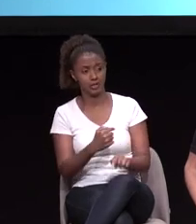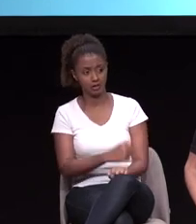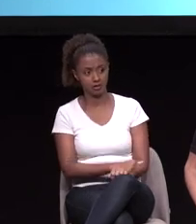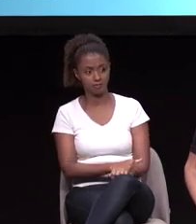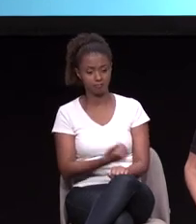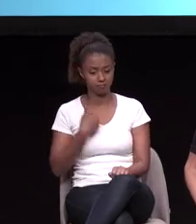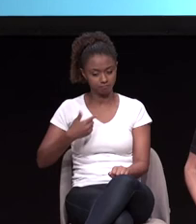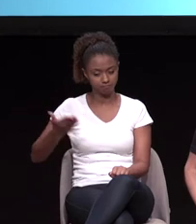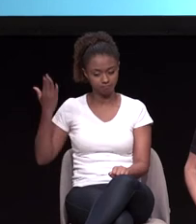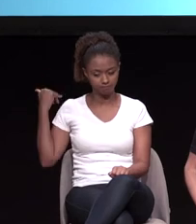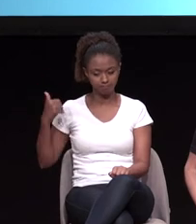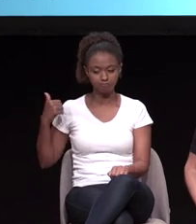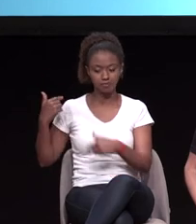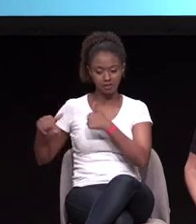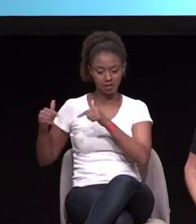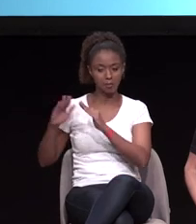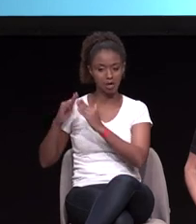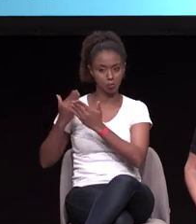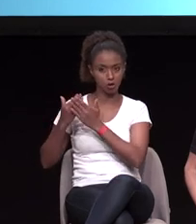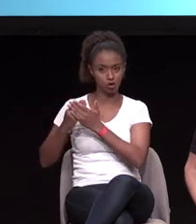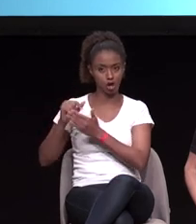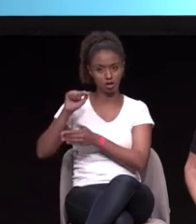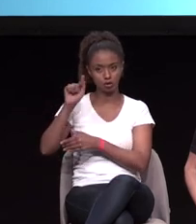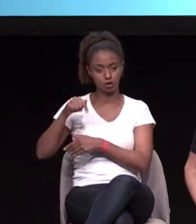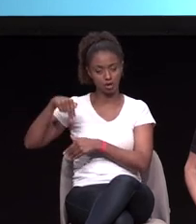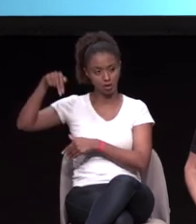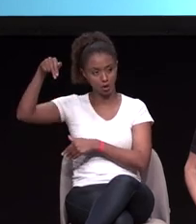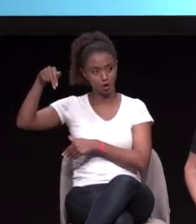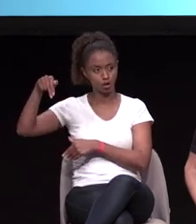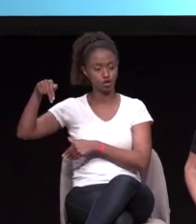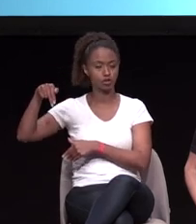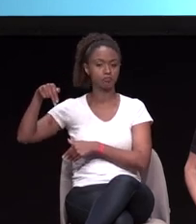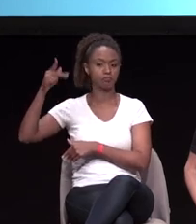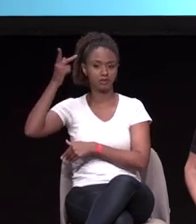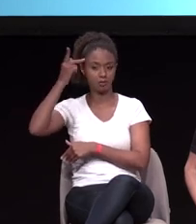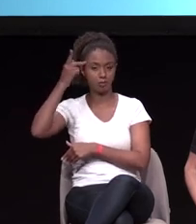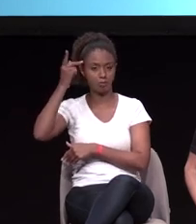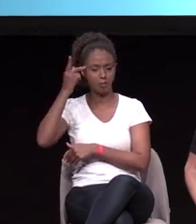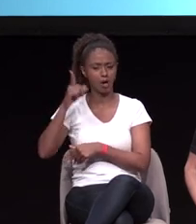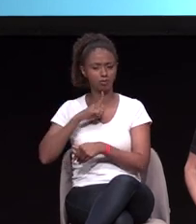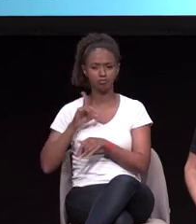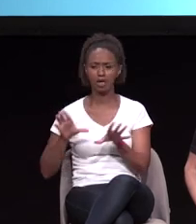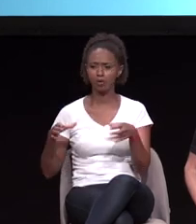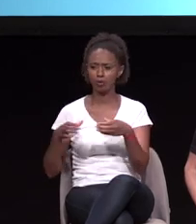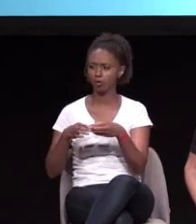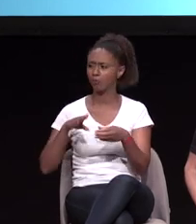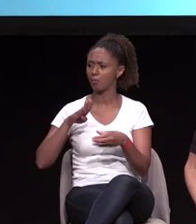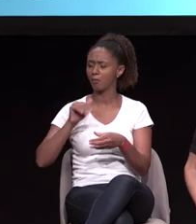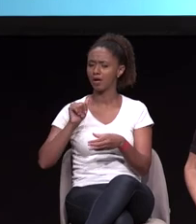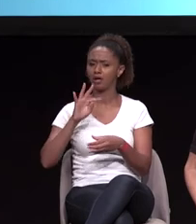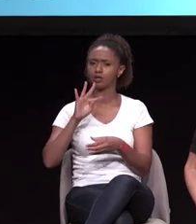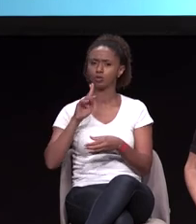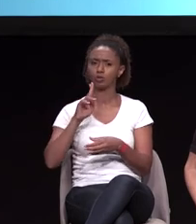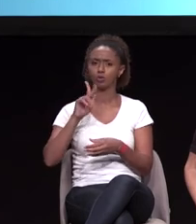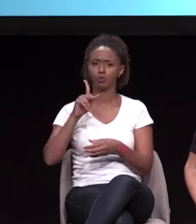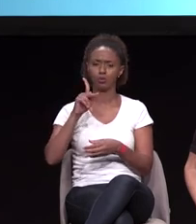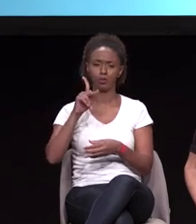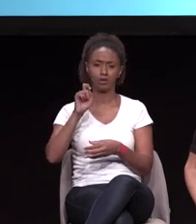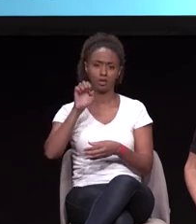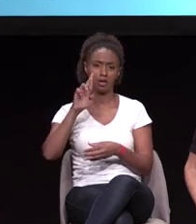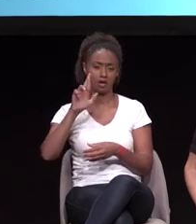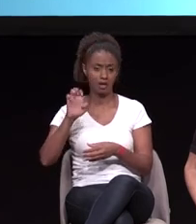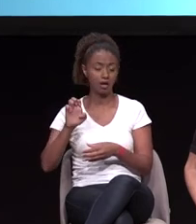eu trabalhei numa escola na zona norte de são paulo que tem um grupo chamado gato querer que algo muito lindo que eu sou muito apaixonado já não toma essa unidade